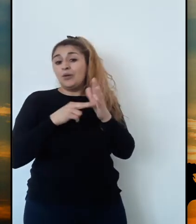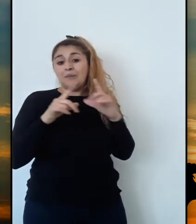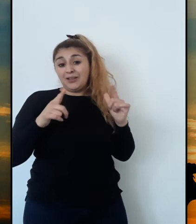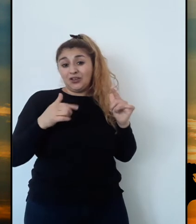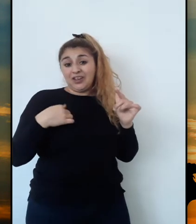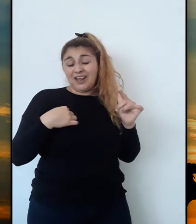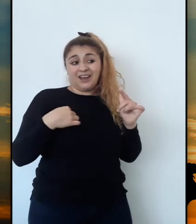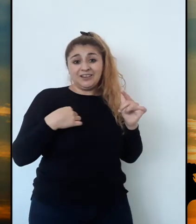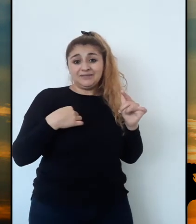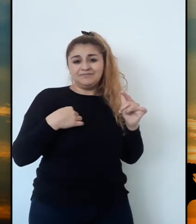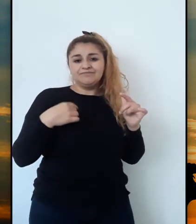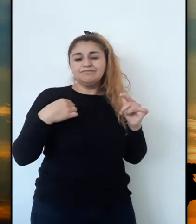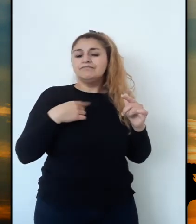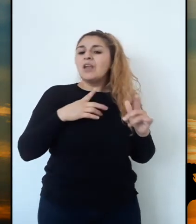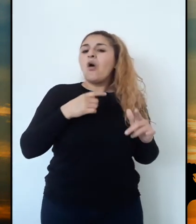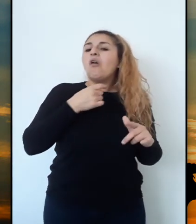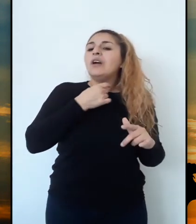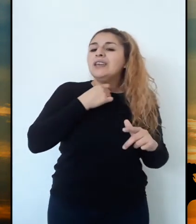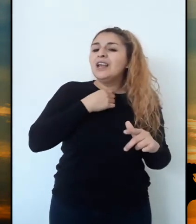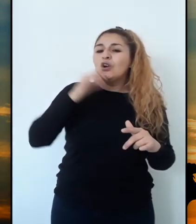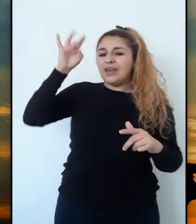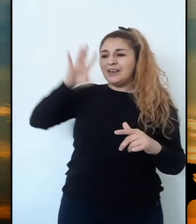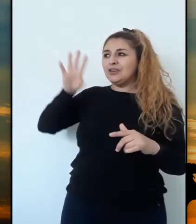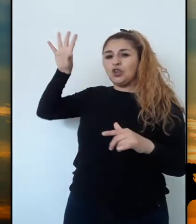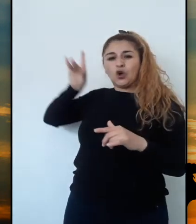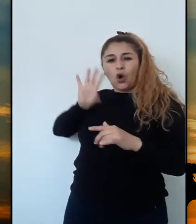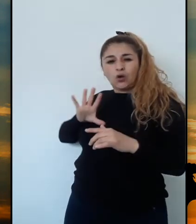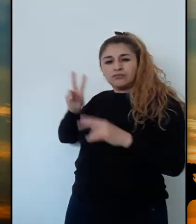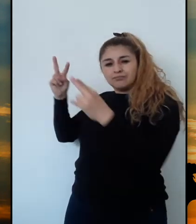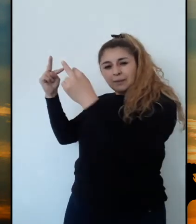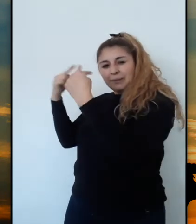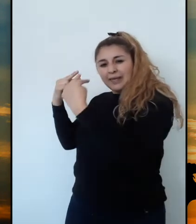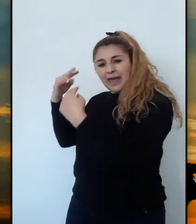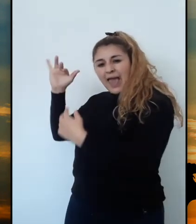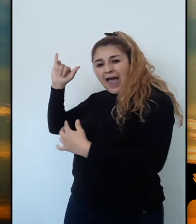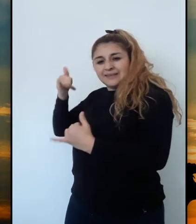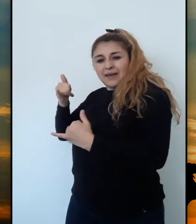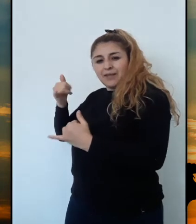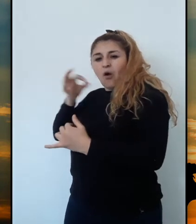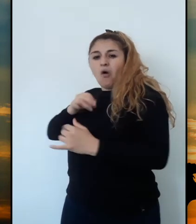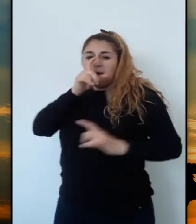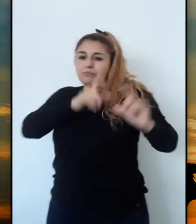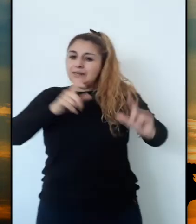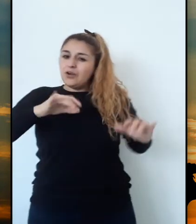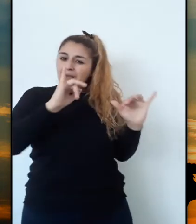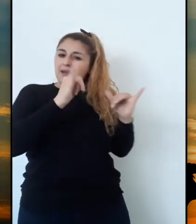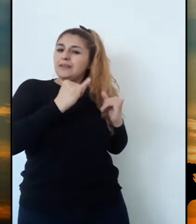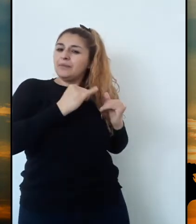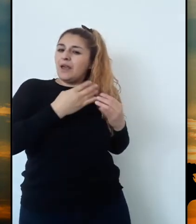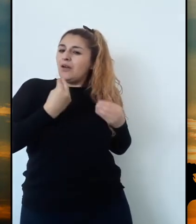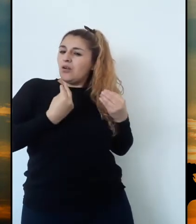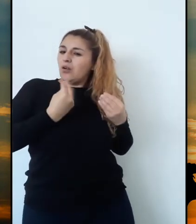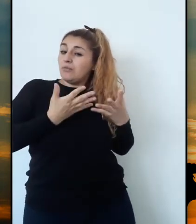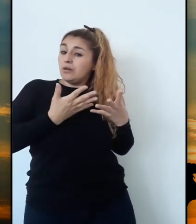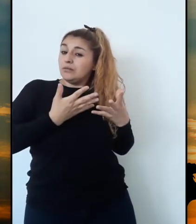cambió para bien. Pour accomplir ce qui arrive aujourd'hui. Para cumplir lo que pasa hoy. Pour sauver la